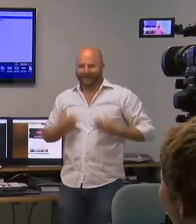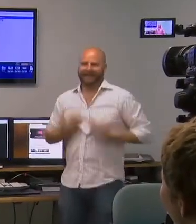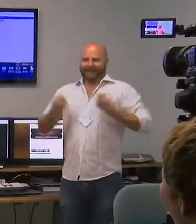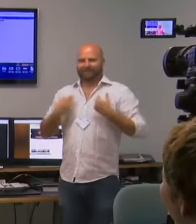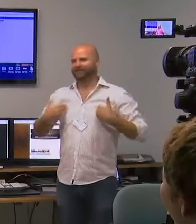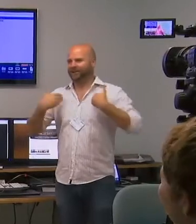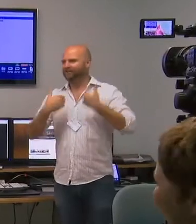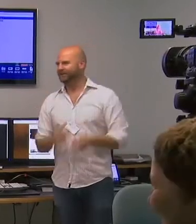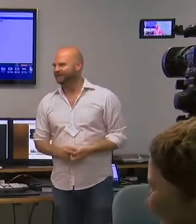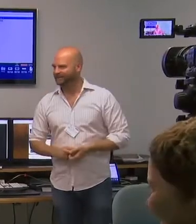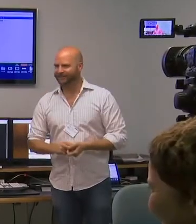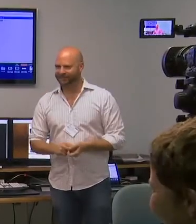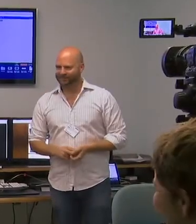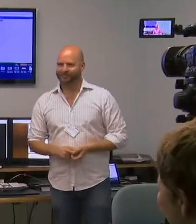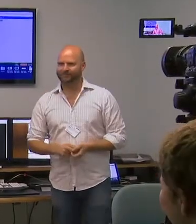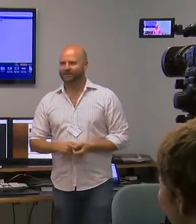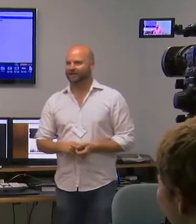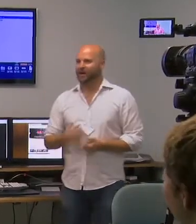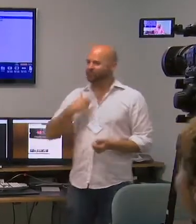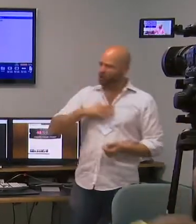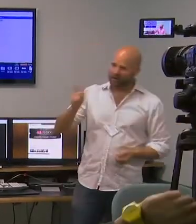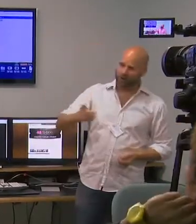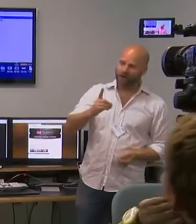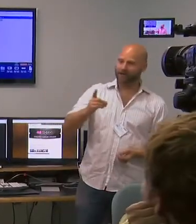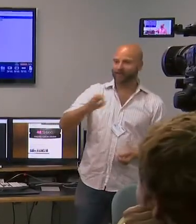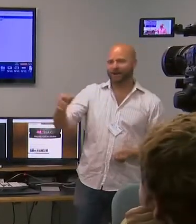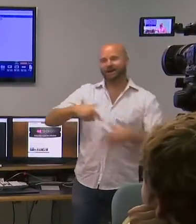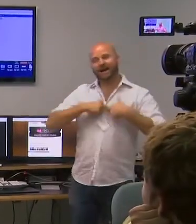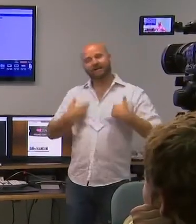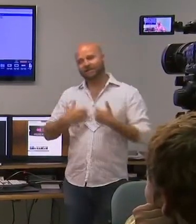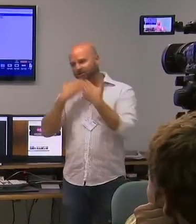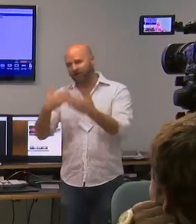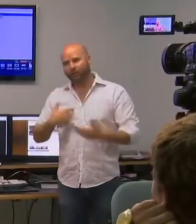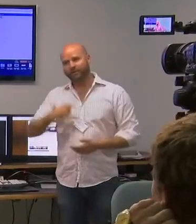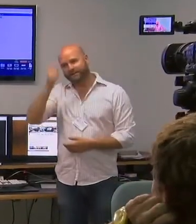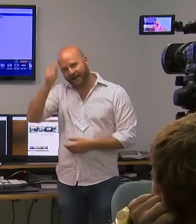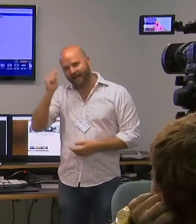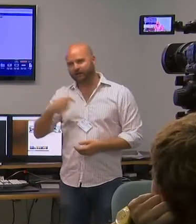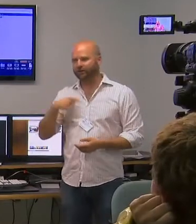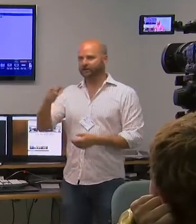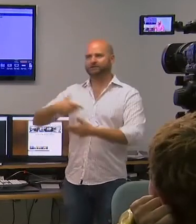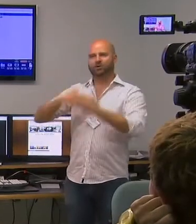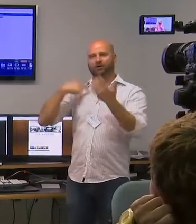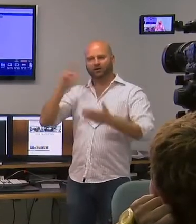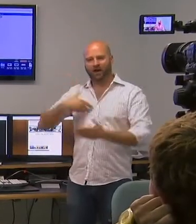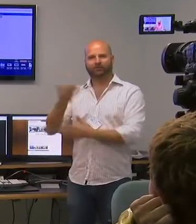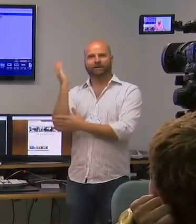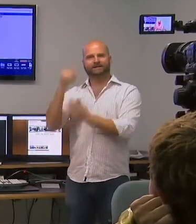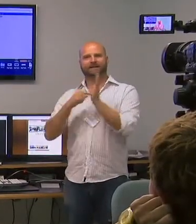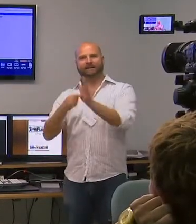Morgen erst richtig wach. Aber das sind jetzt mal ein bisschen andere Leute da. Ich möchte auch Daniel ganz herzlich danken. Es ist für mich eine große Ehre,